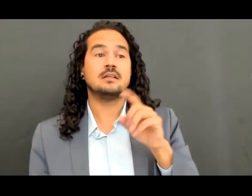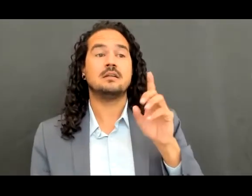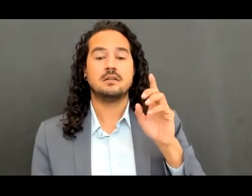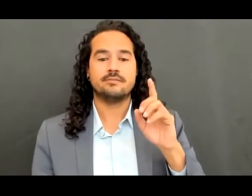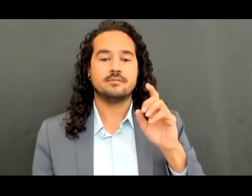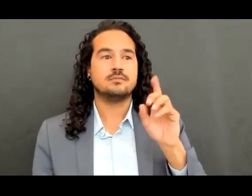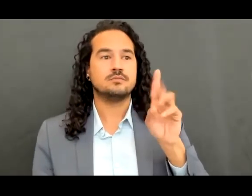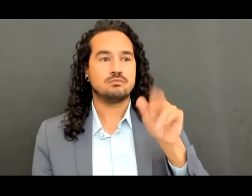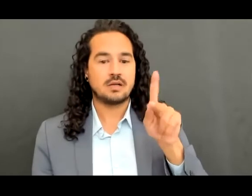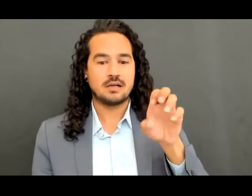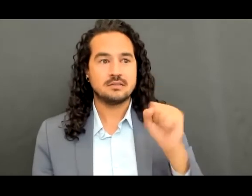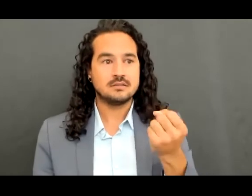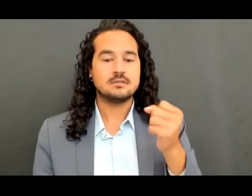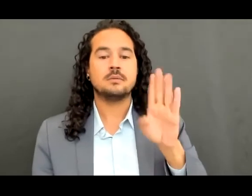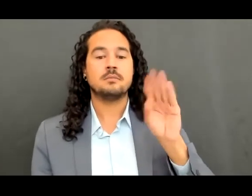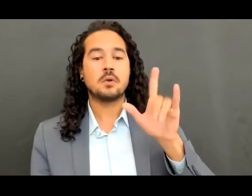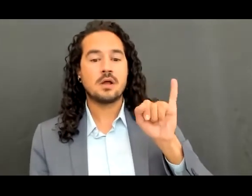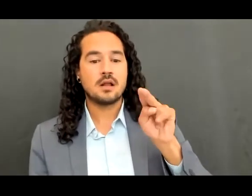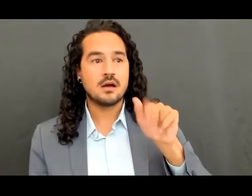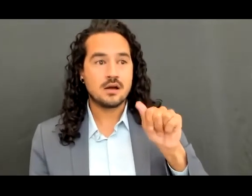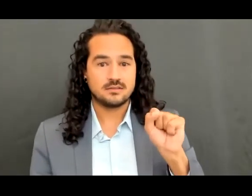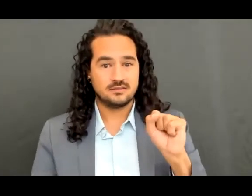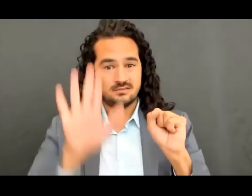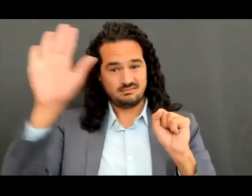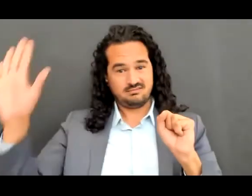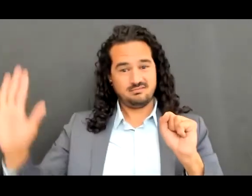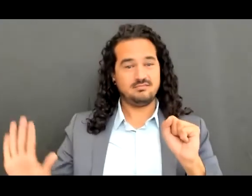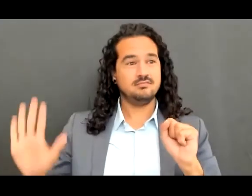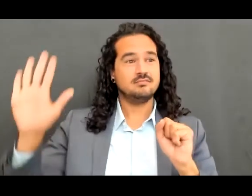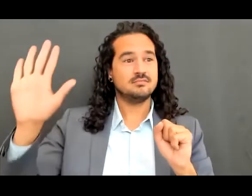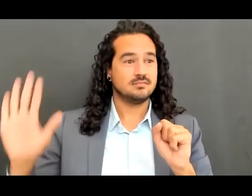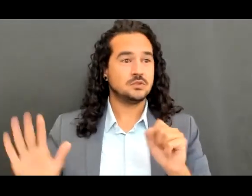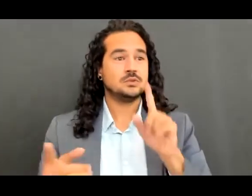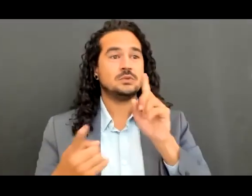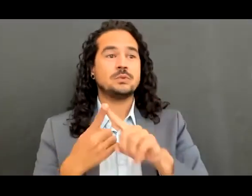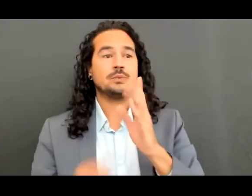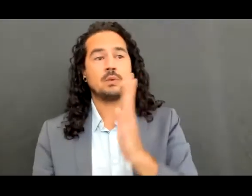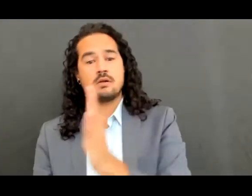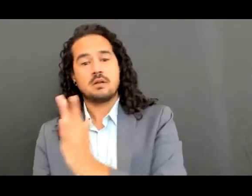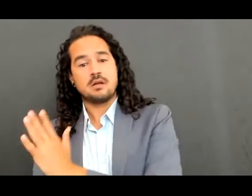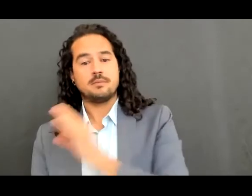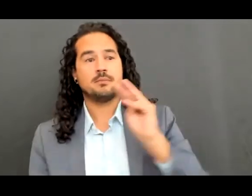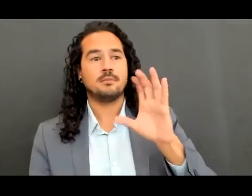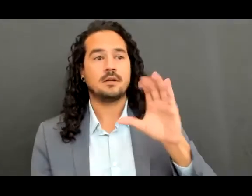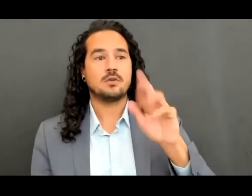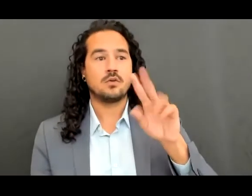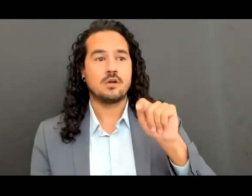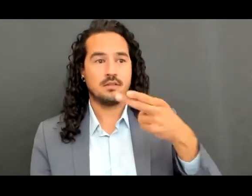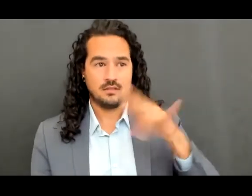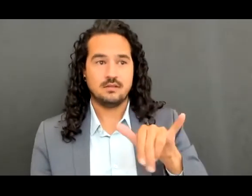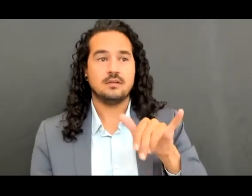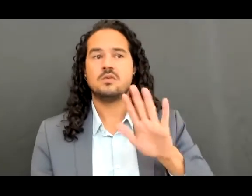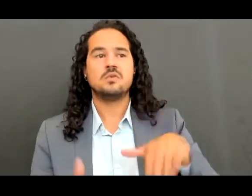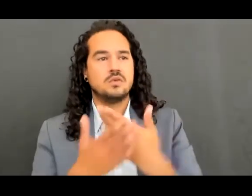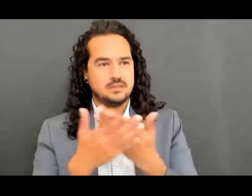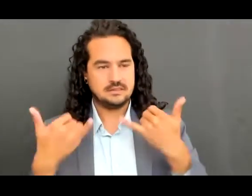hasta la parte de Belinas y al sur del camino McCurdy, también tienen avisos de evacuación.